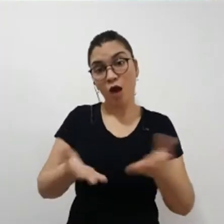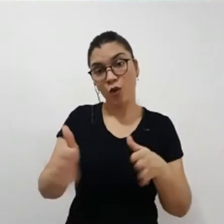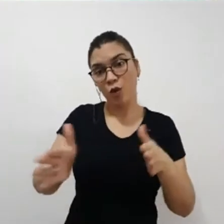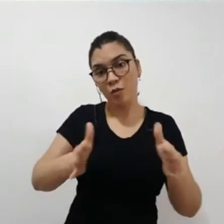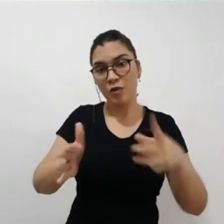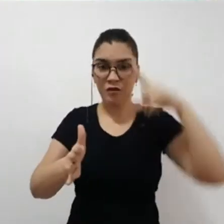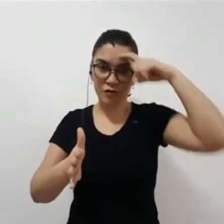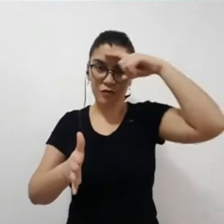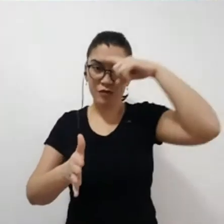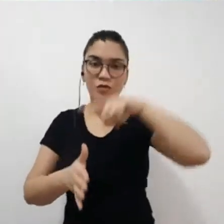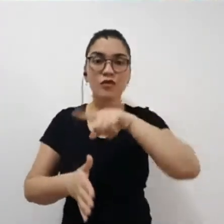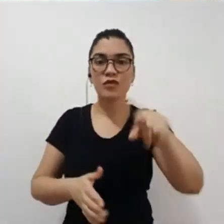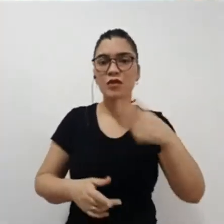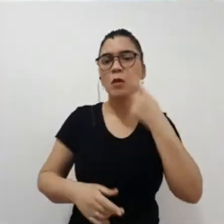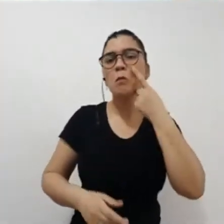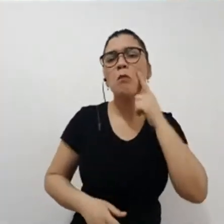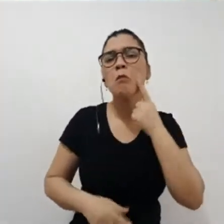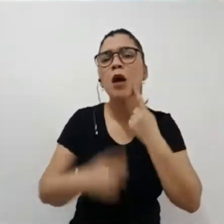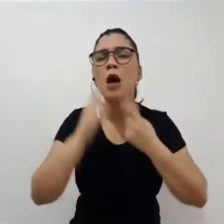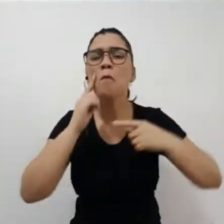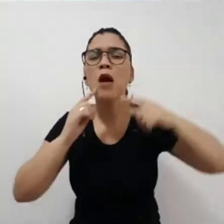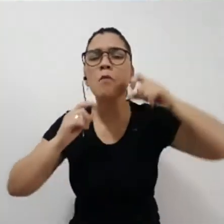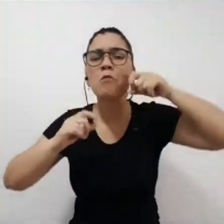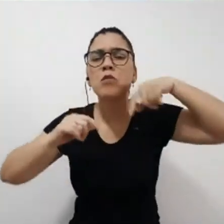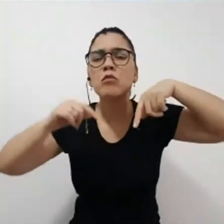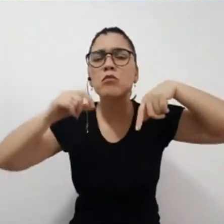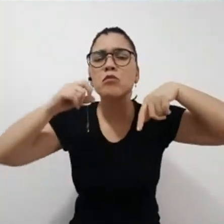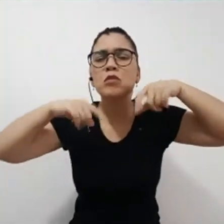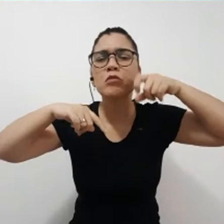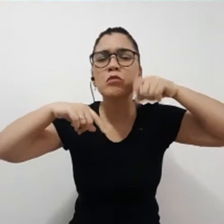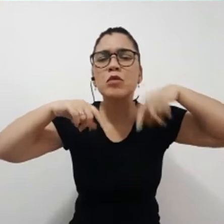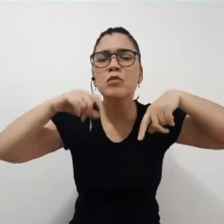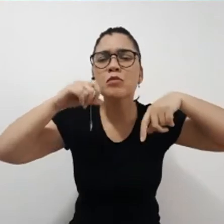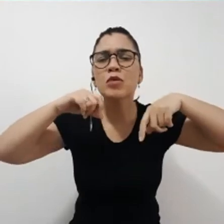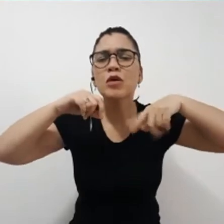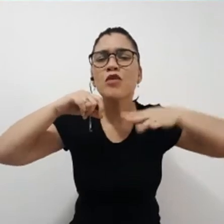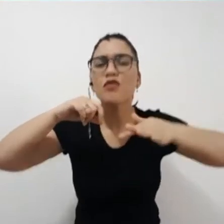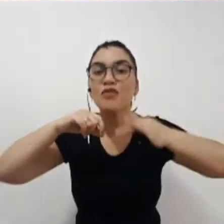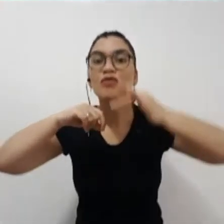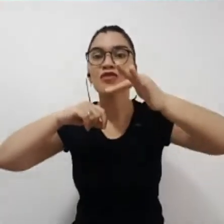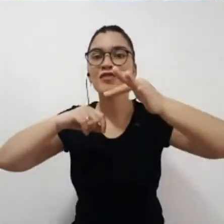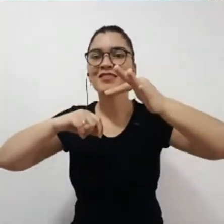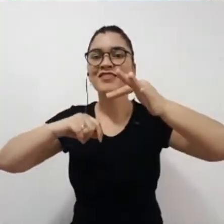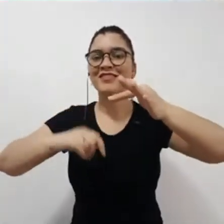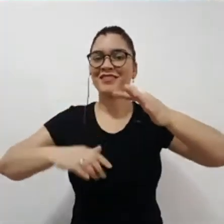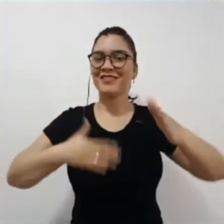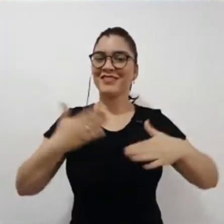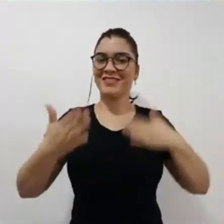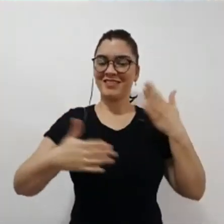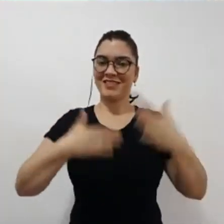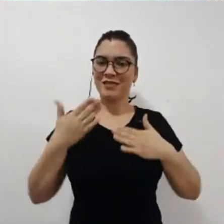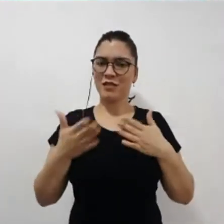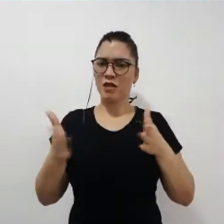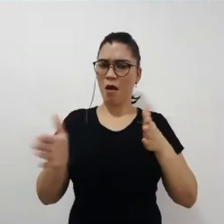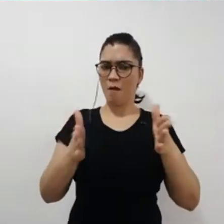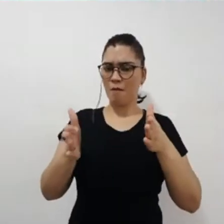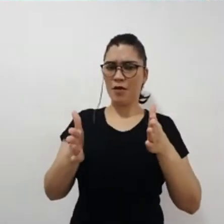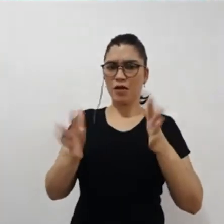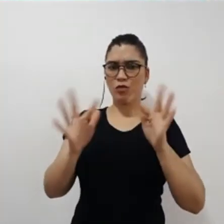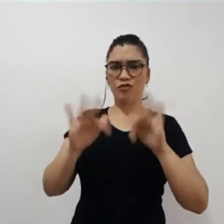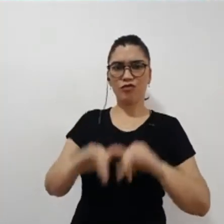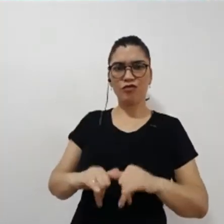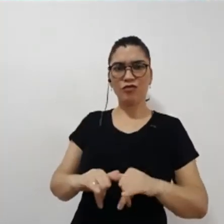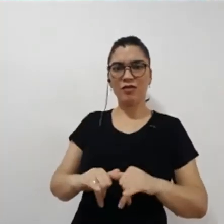lágrimas em sementes de alegria para quando essa tribulação passar, você possa dizer,